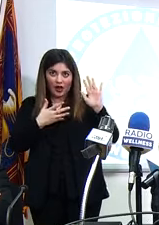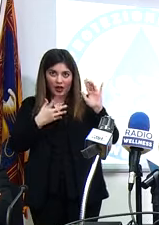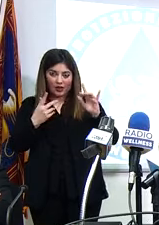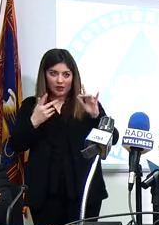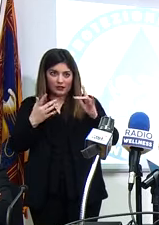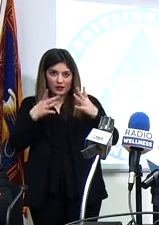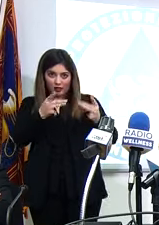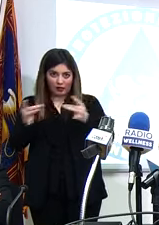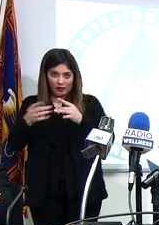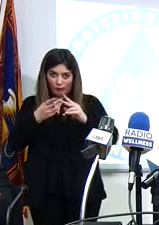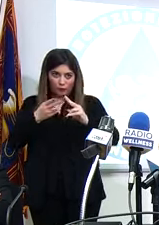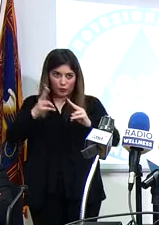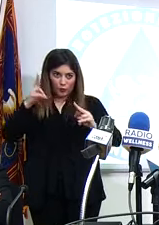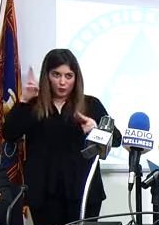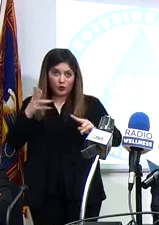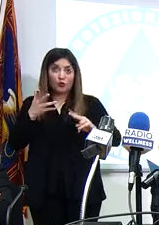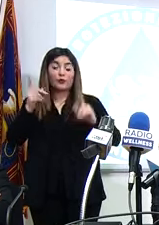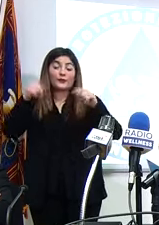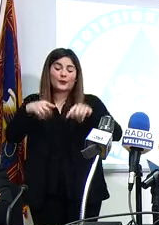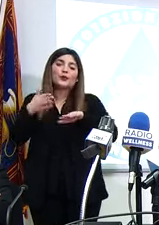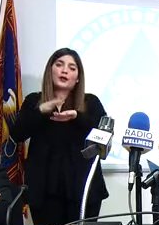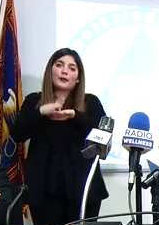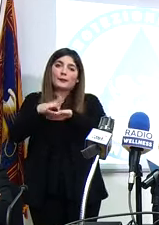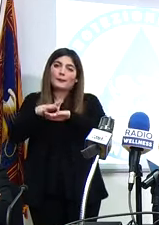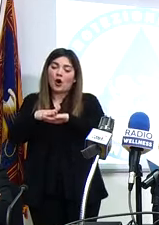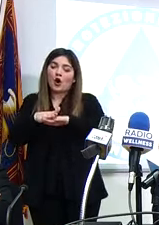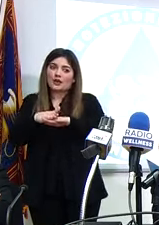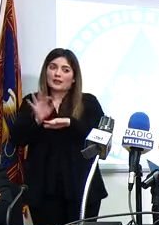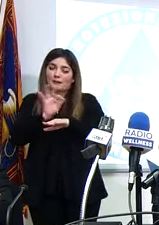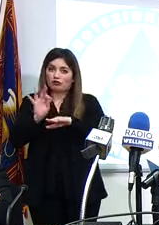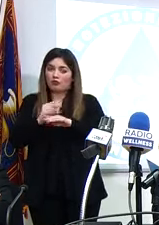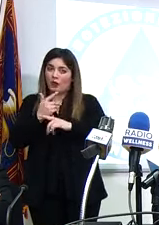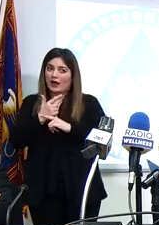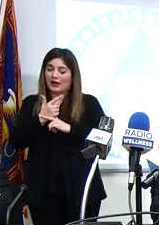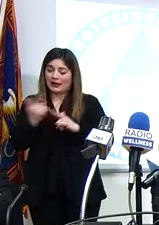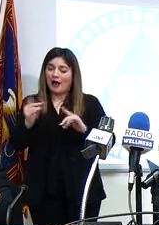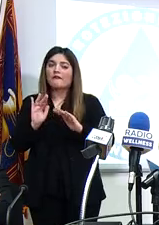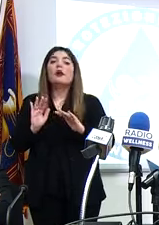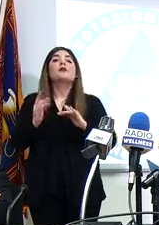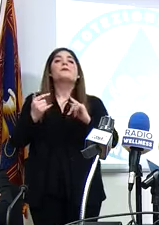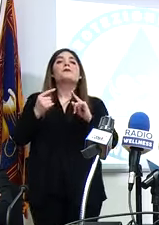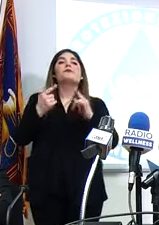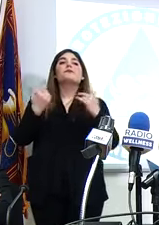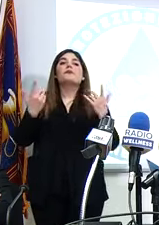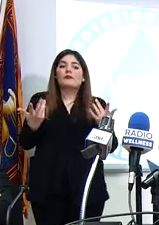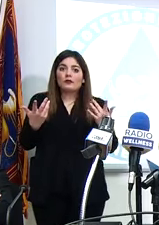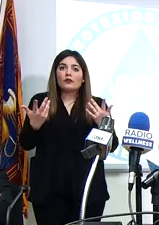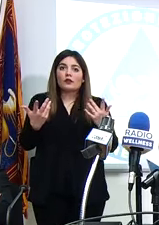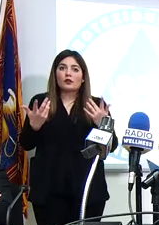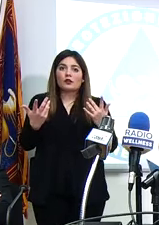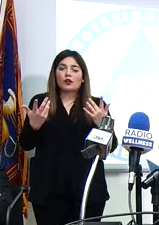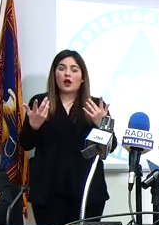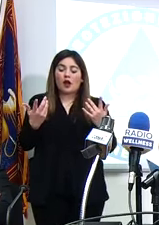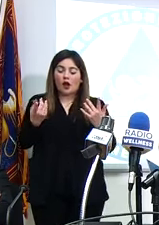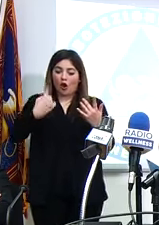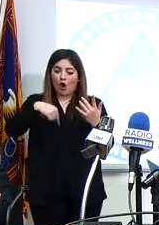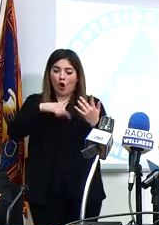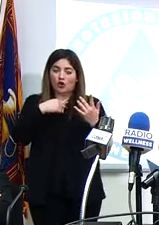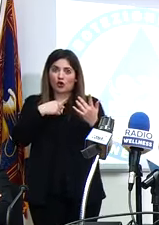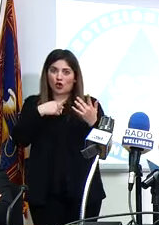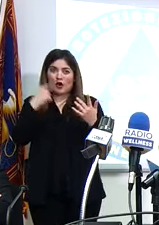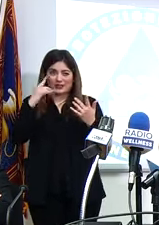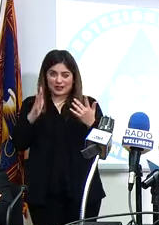una letalità significativa. Ecco, allora, mentre siamo certi che